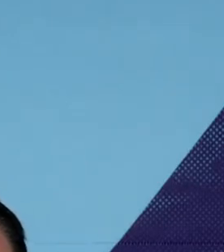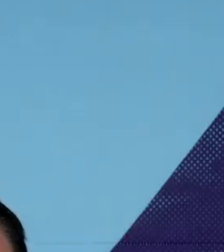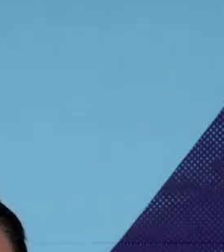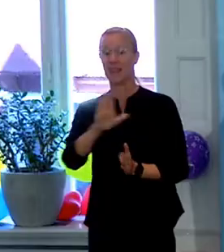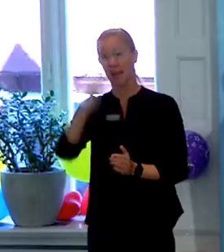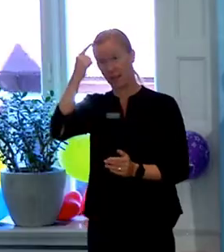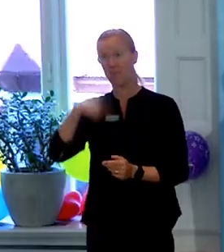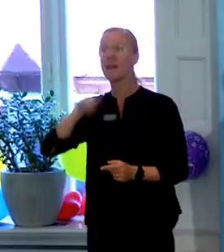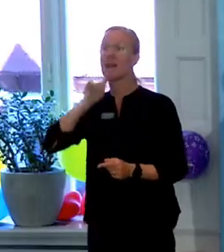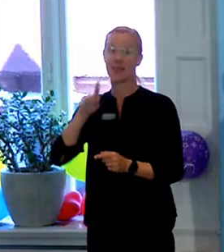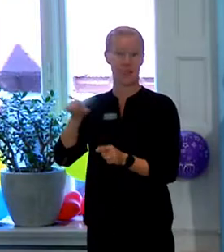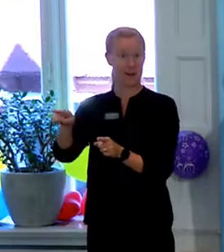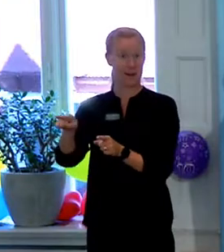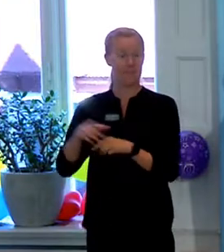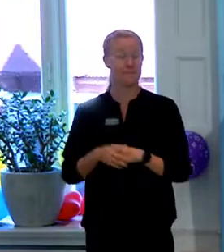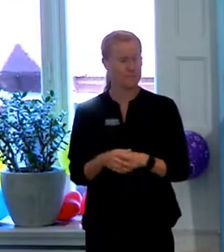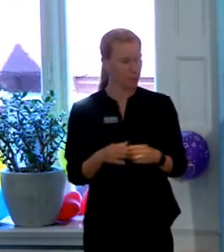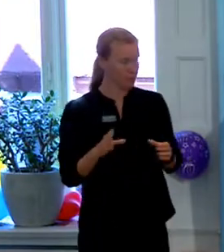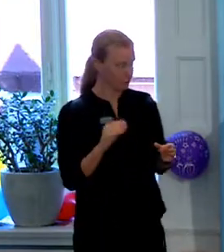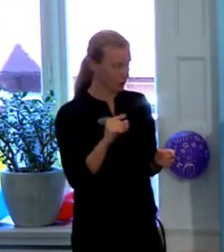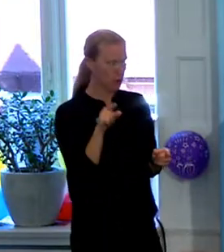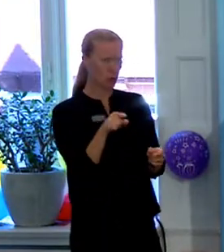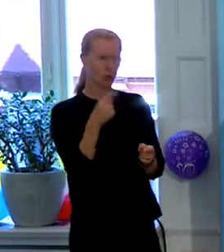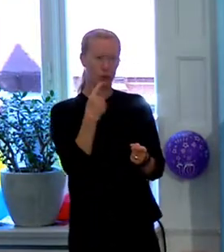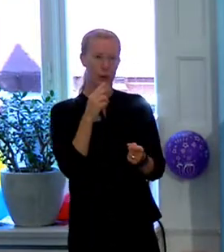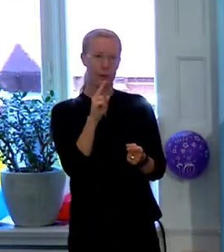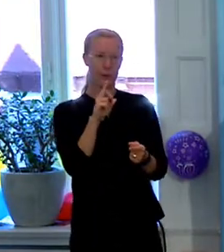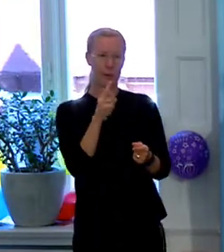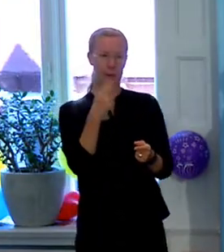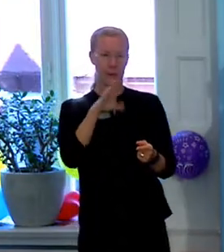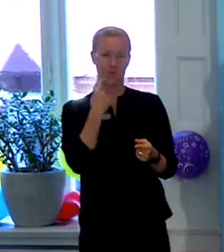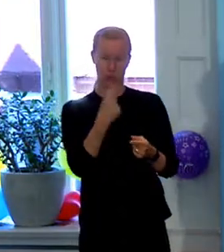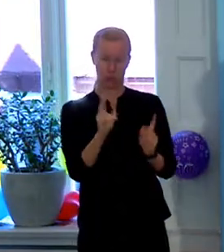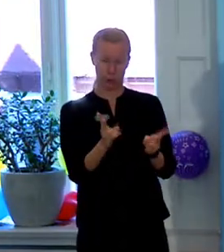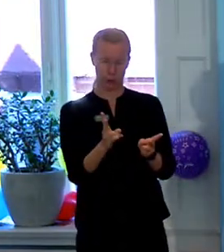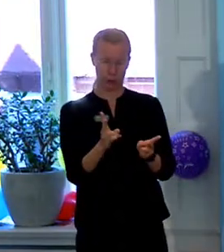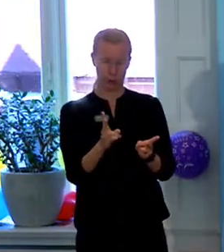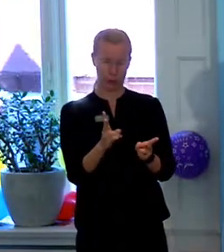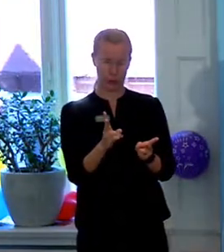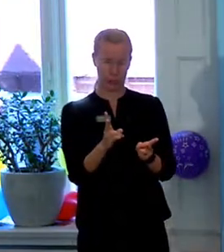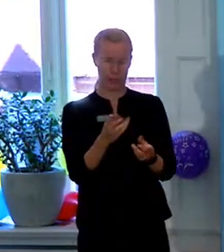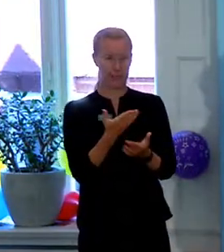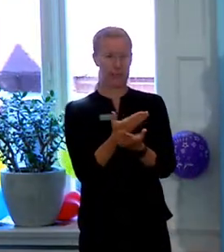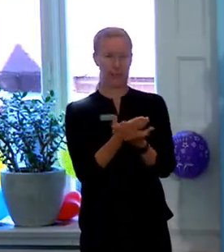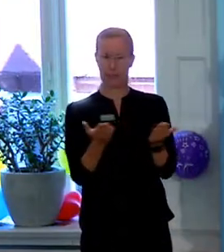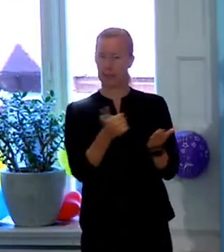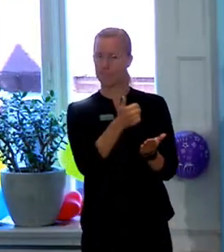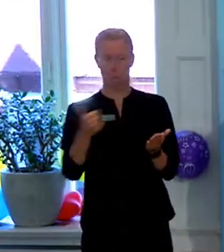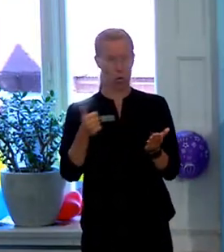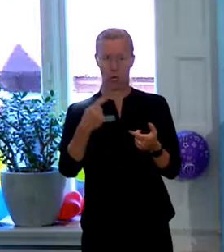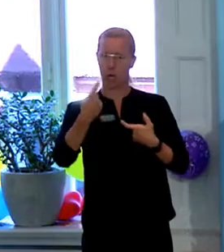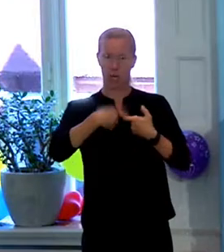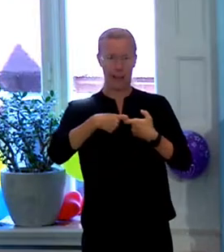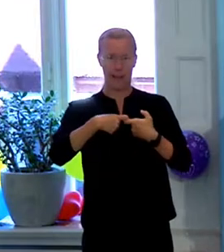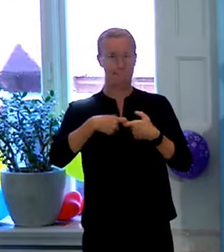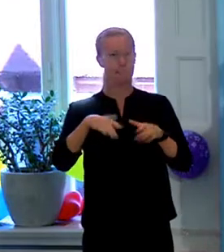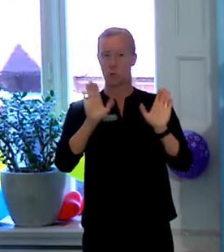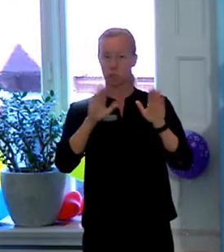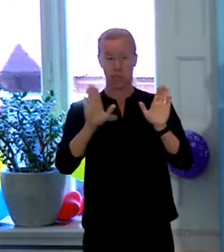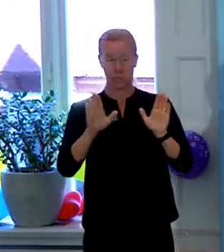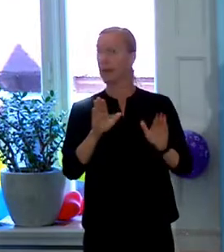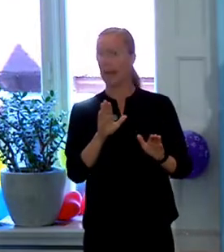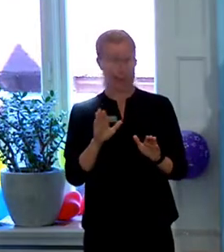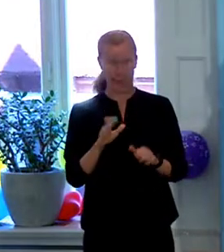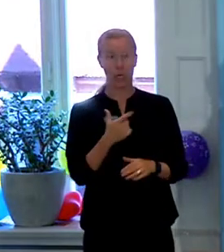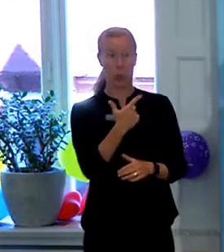föräldrar. Runa underströk i sin introduktion att det handlar inte bara om muslimer. Nej, det handlar